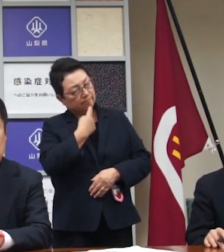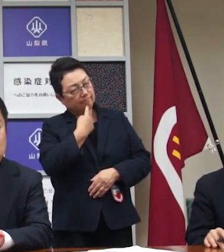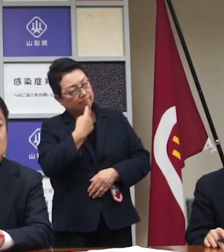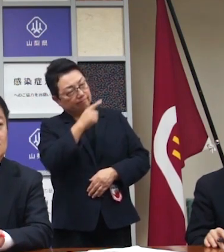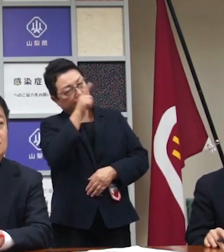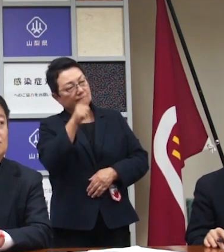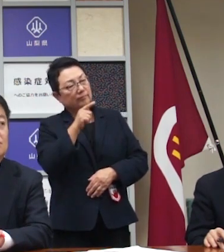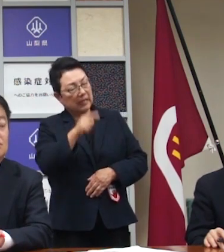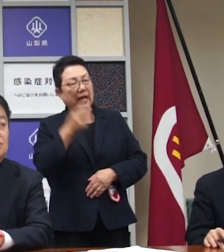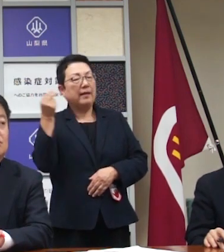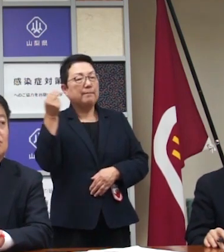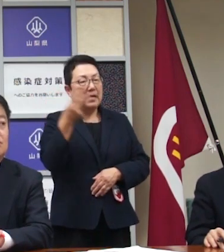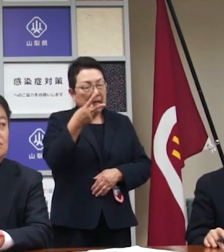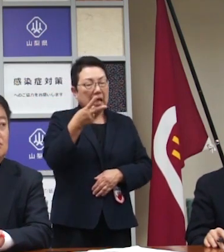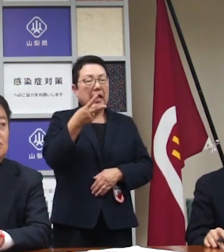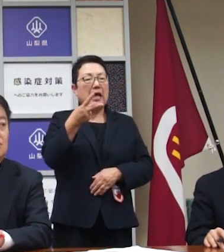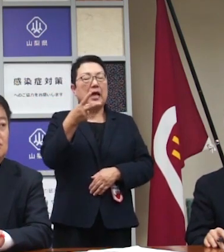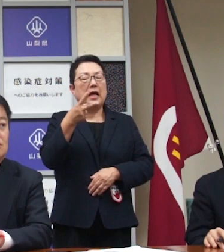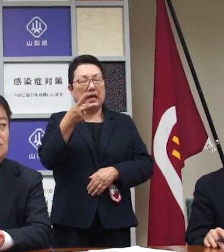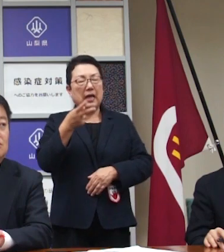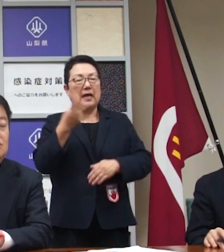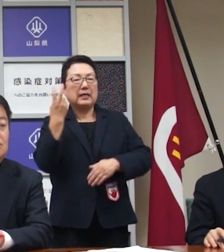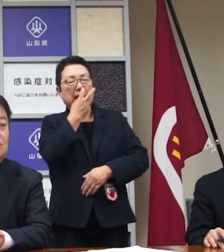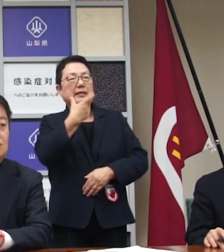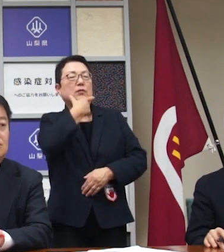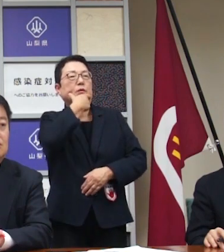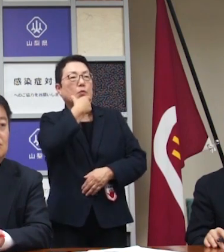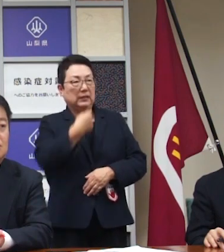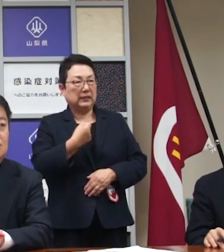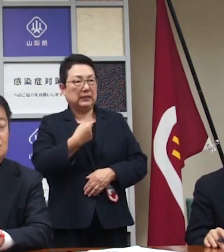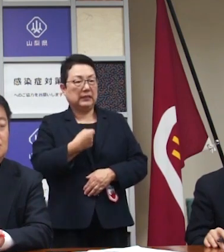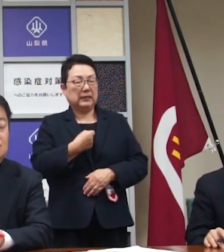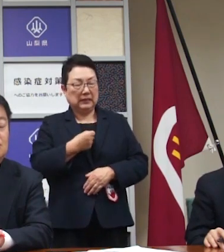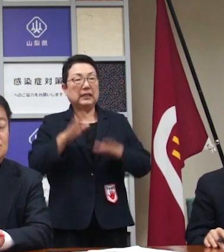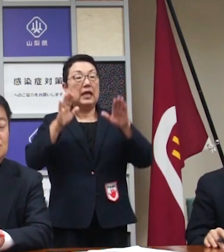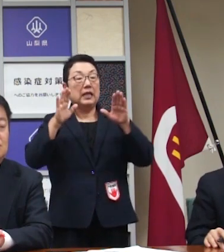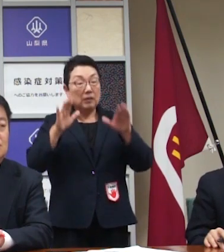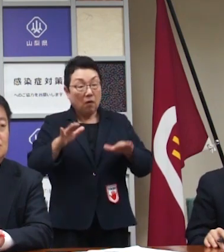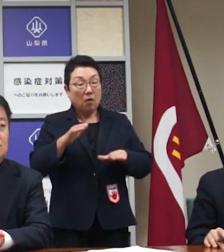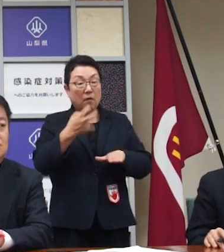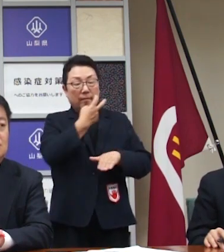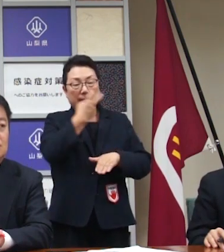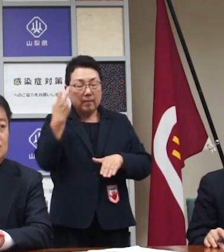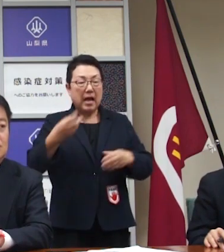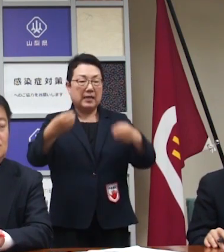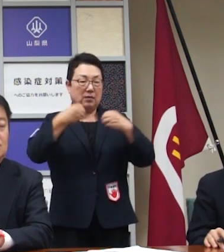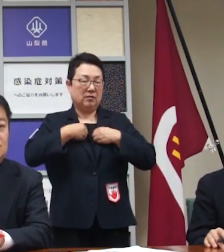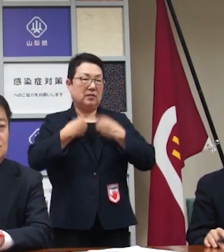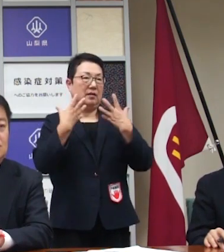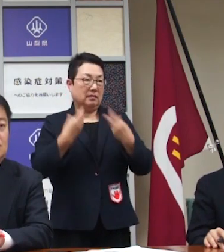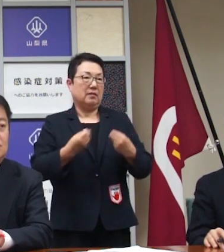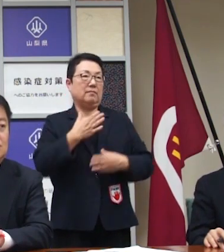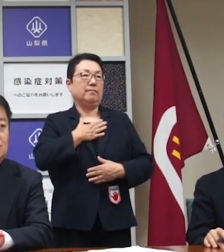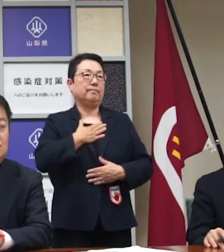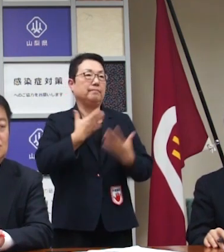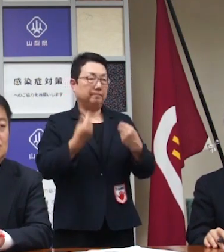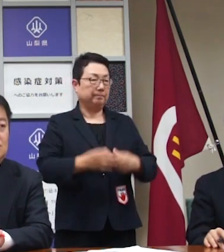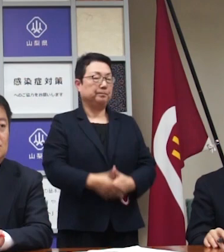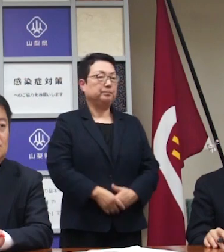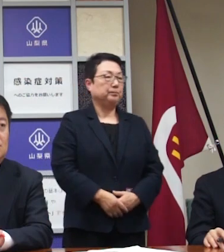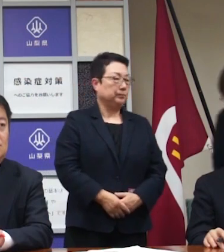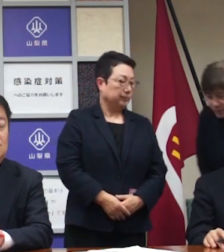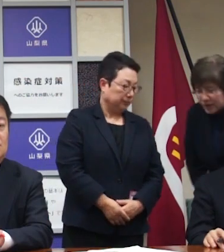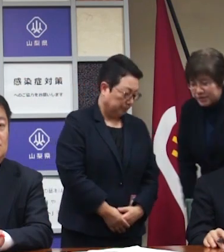るので再度念のためにしてほしいと。 なるほど。今日、はい、経過が出てくる。分かりました。ありがとうございます。 他にいか